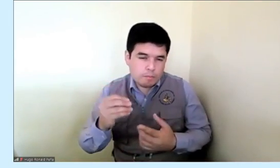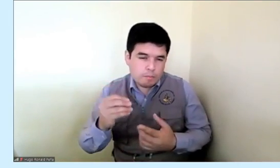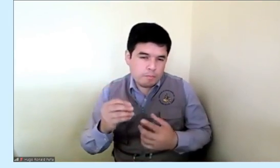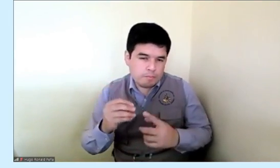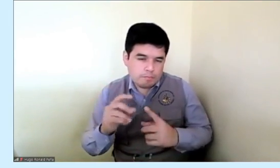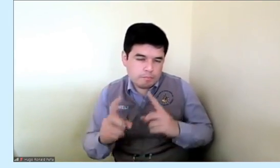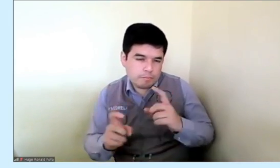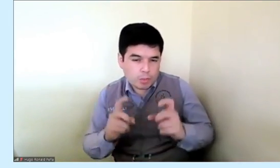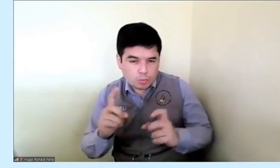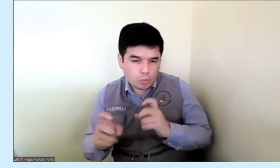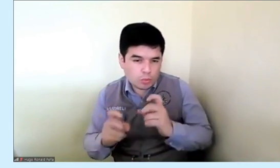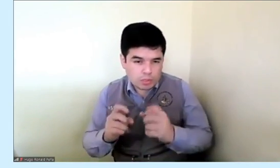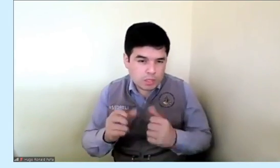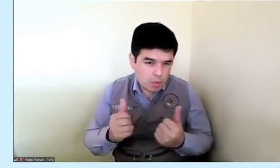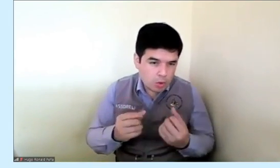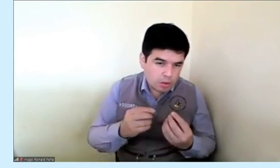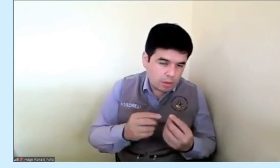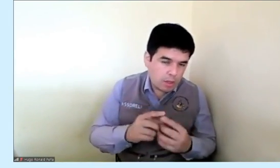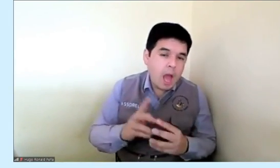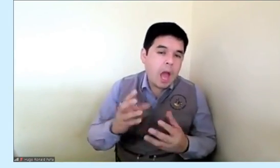Ya estamos aprendiendo las preguntas.